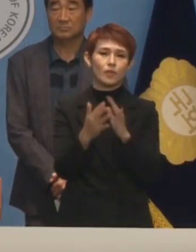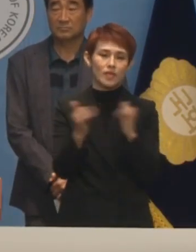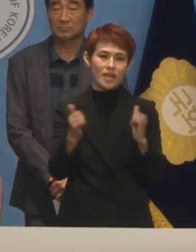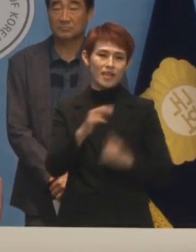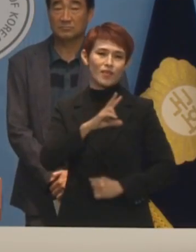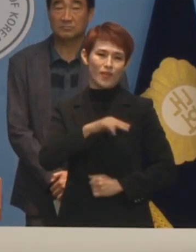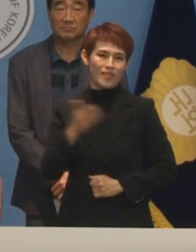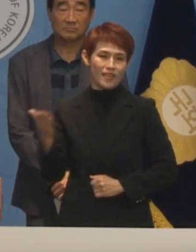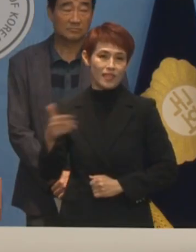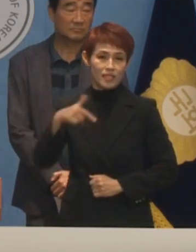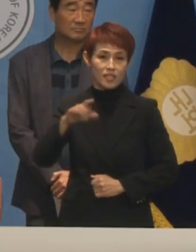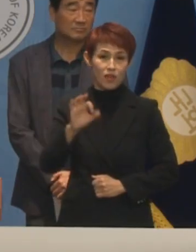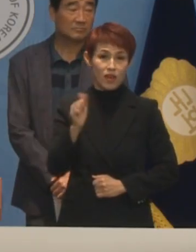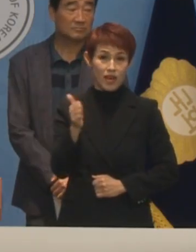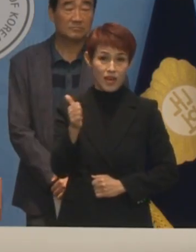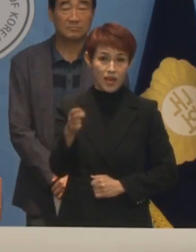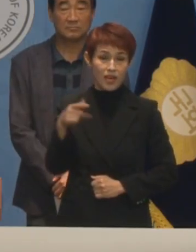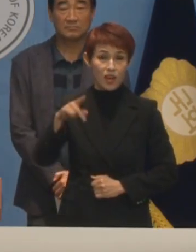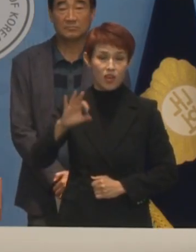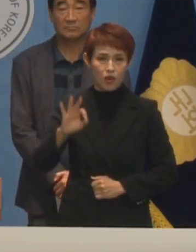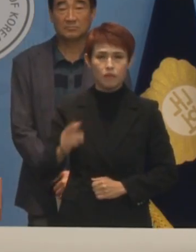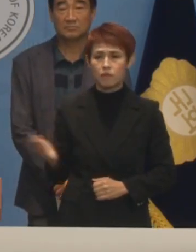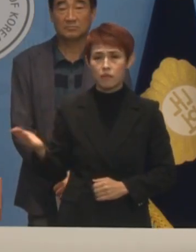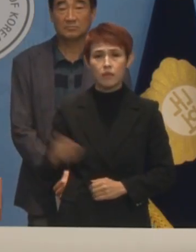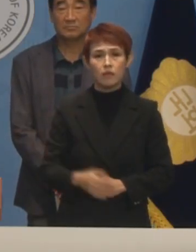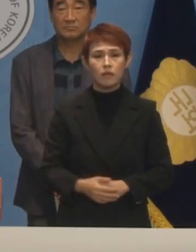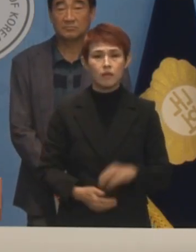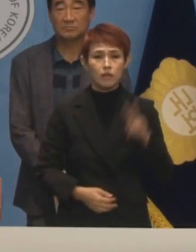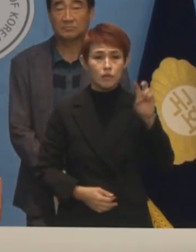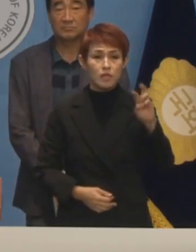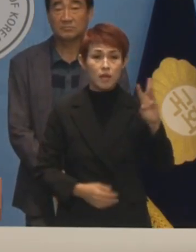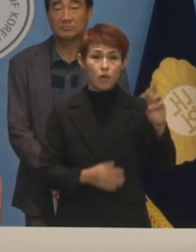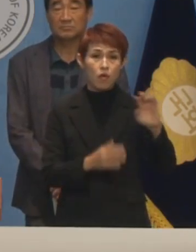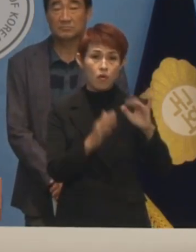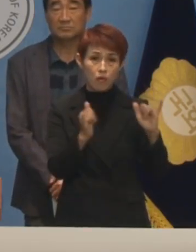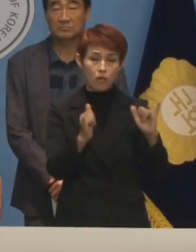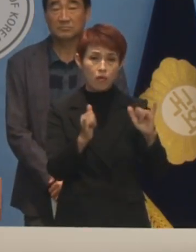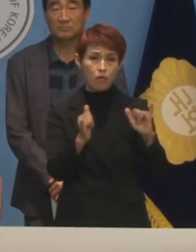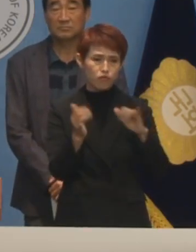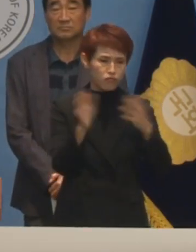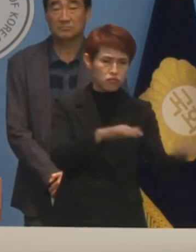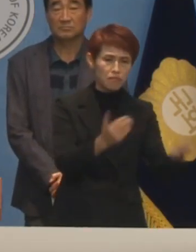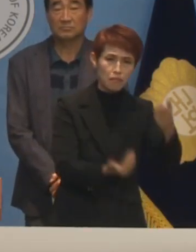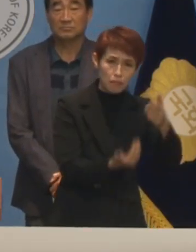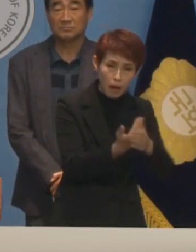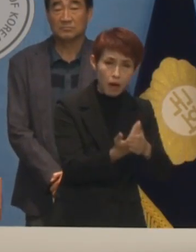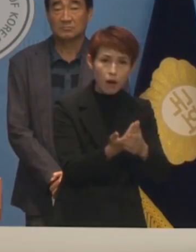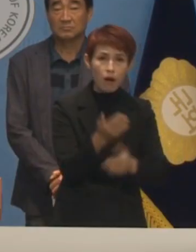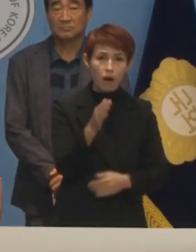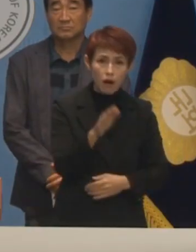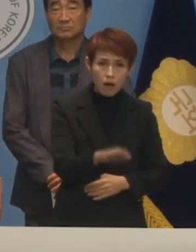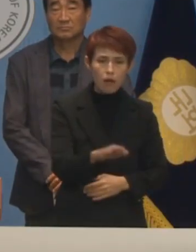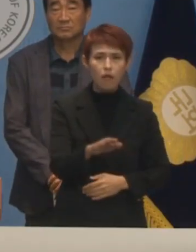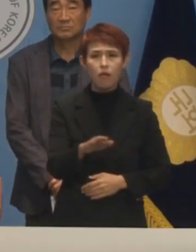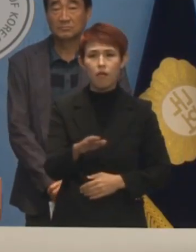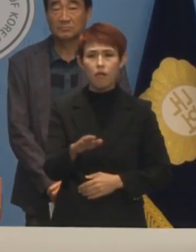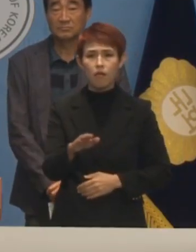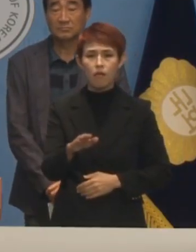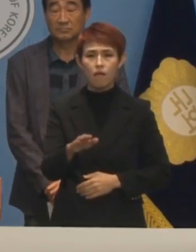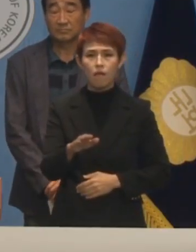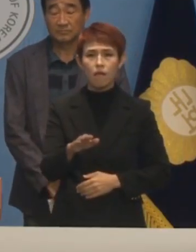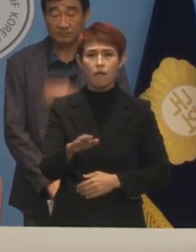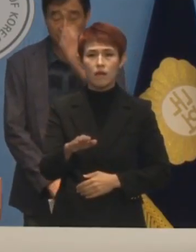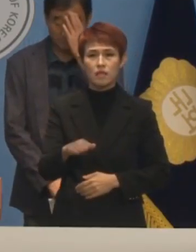23명의 노동자가 죽었음에도 불구하고 아직까지 이렇게 저희가 여기에 서야 된다는 것이 마음이 착잡합니다.